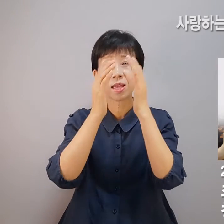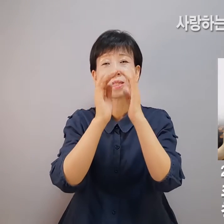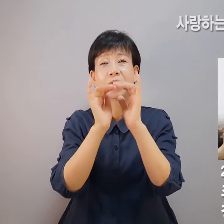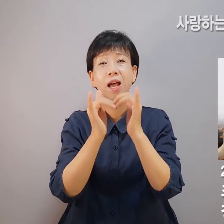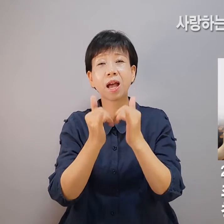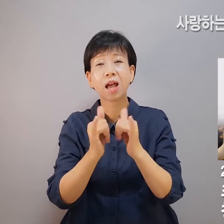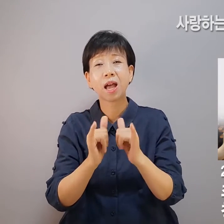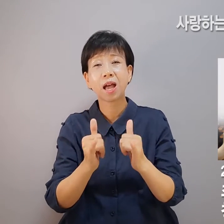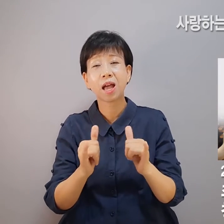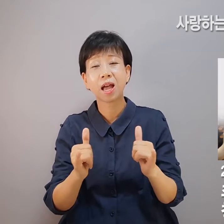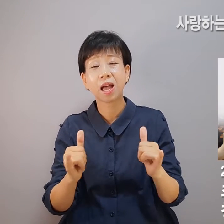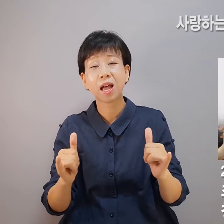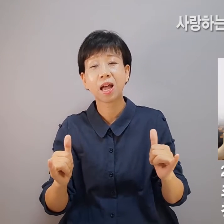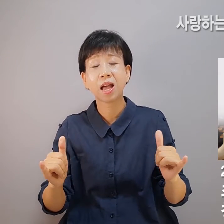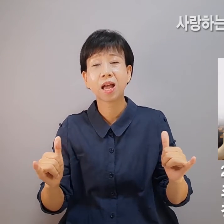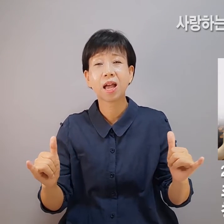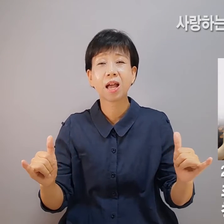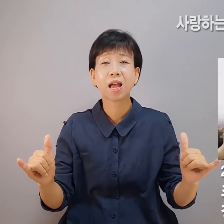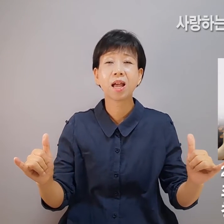예배자